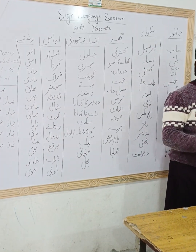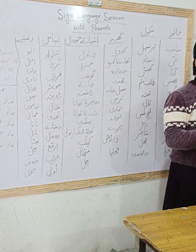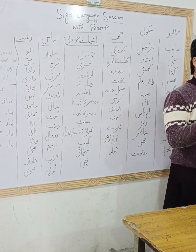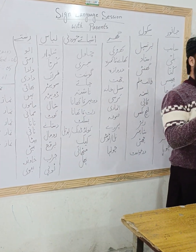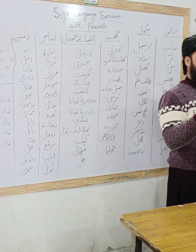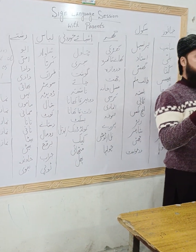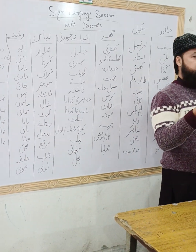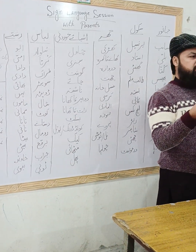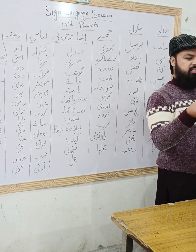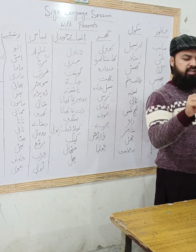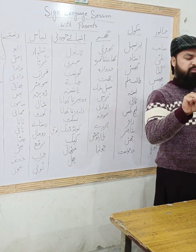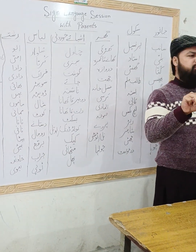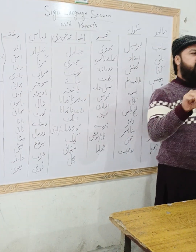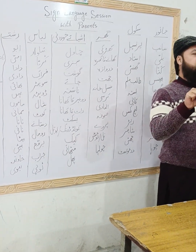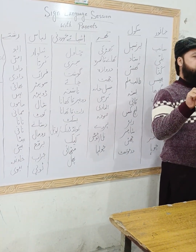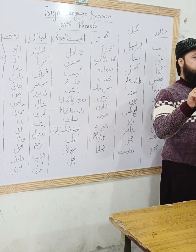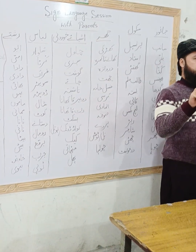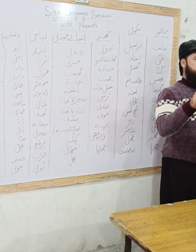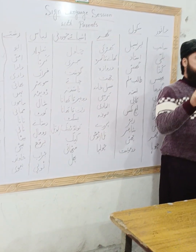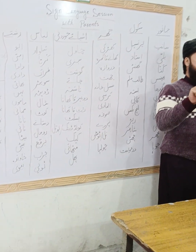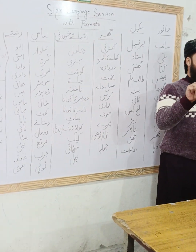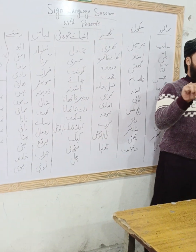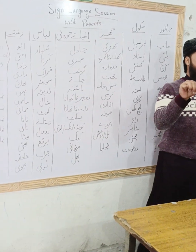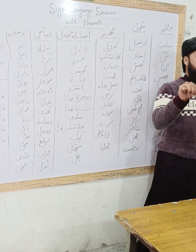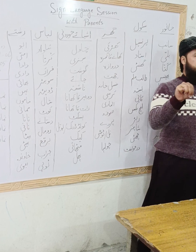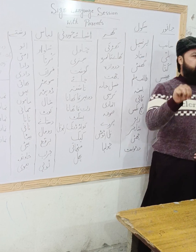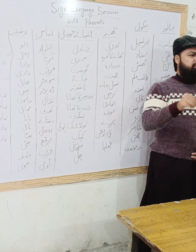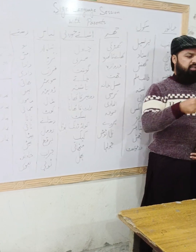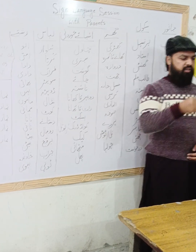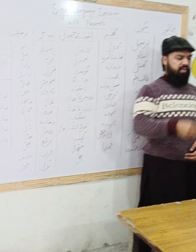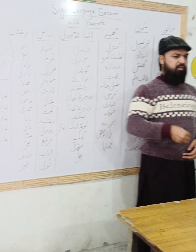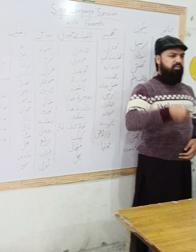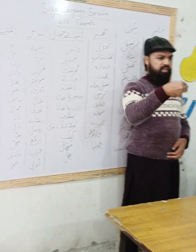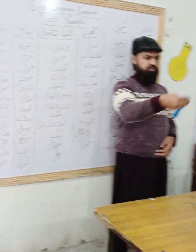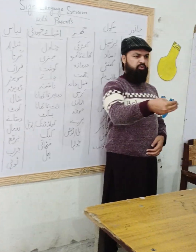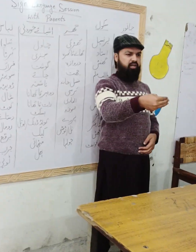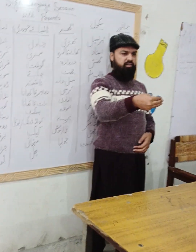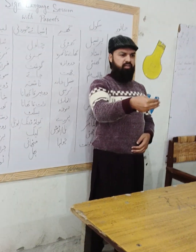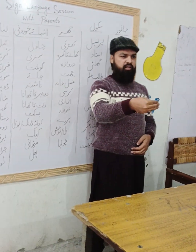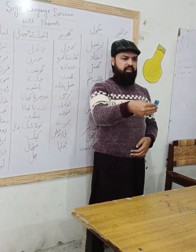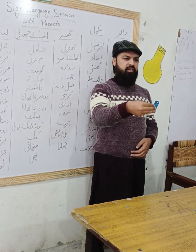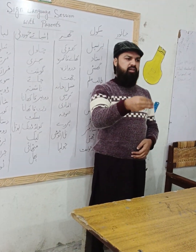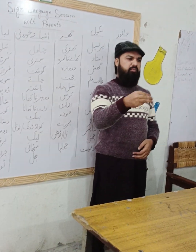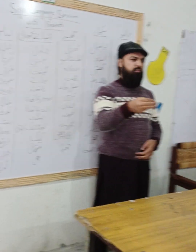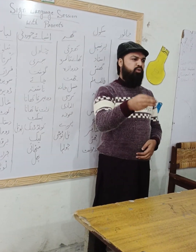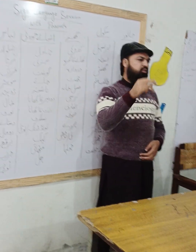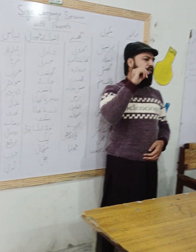है हमारे पास जो है ना, ये हम इसको एम कहते हैं, ठीक है ना, ये एम होता है। एम ऐसे होगा, लेकिन अगर मामू है तो साथ पहले